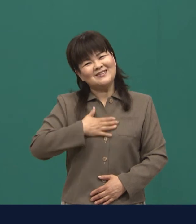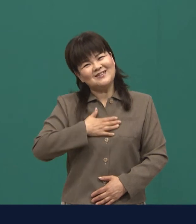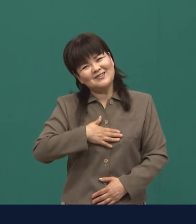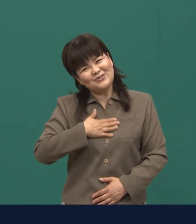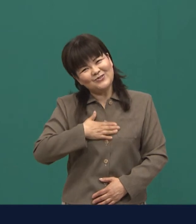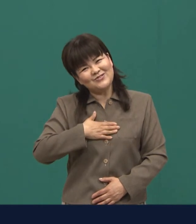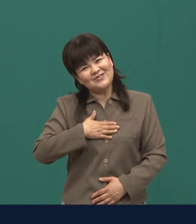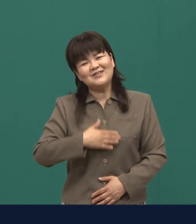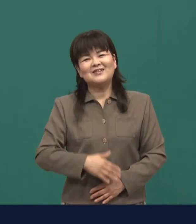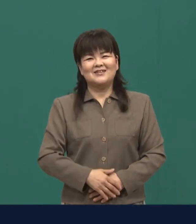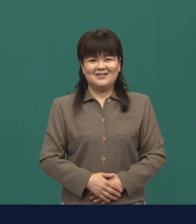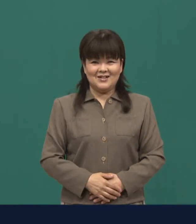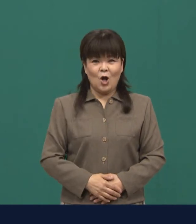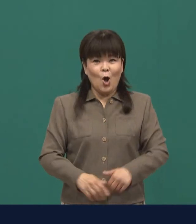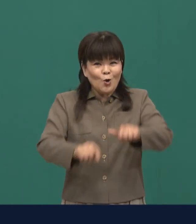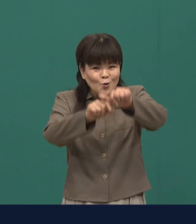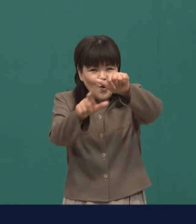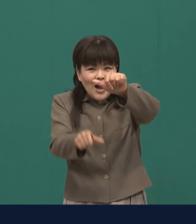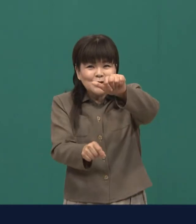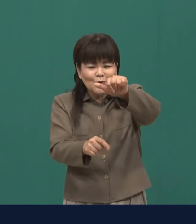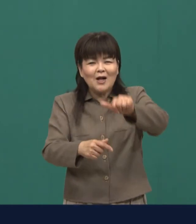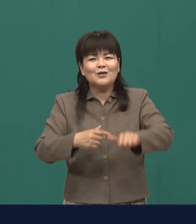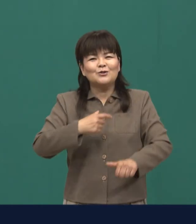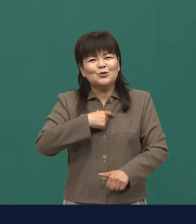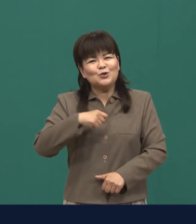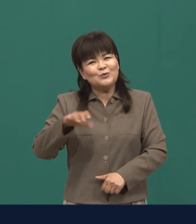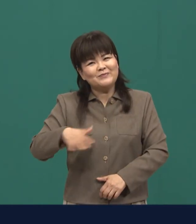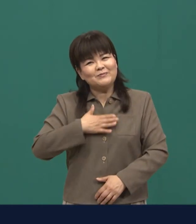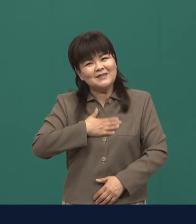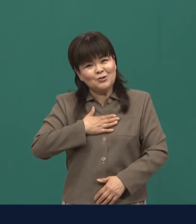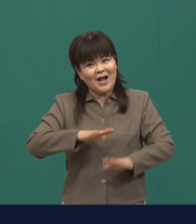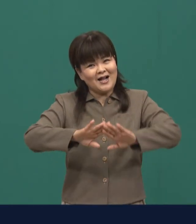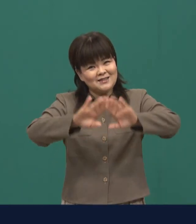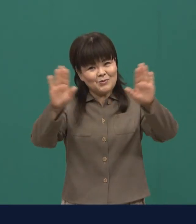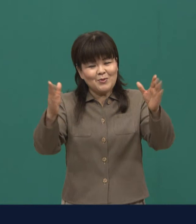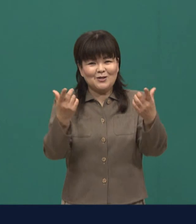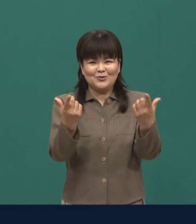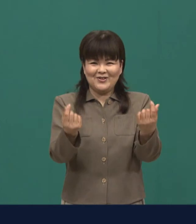クールビズ。5月はクールビズが始まりますね。